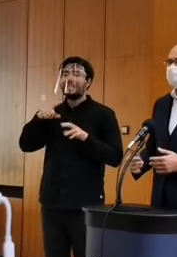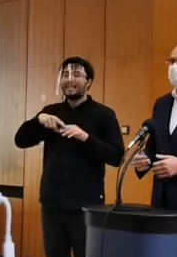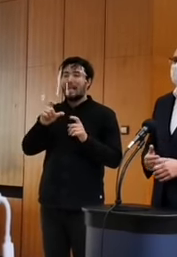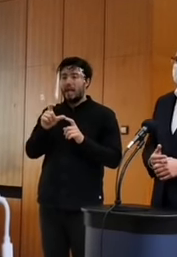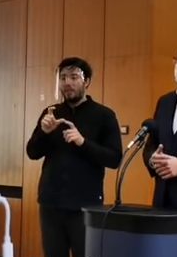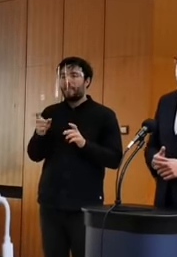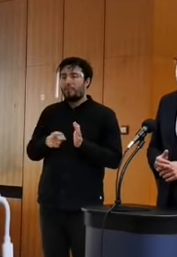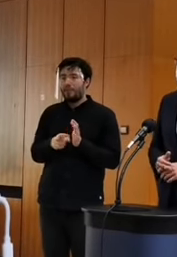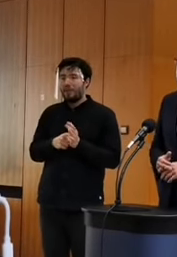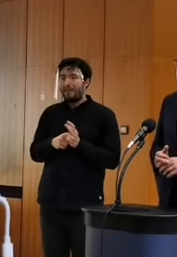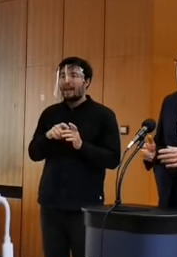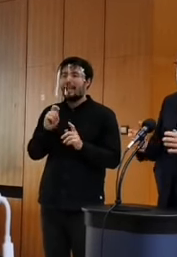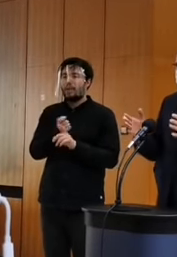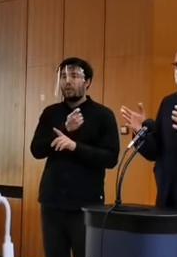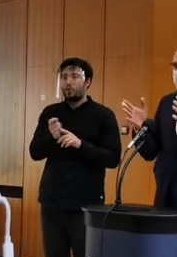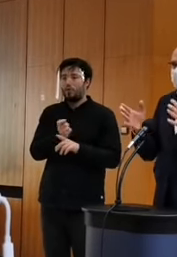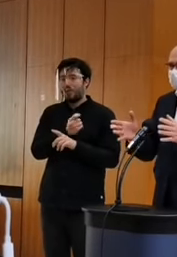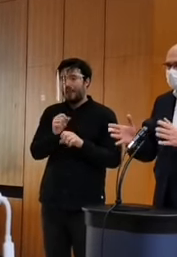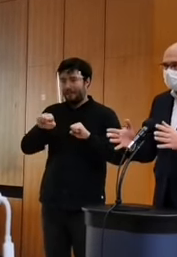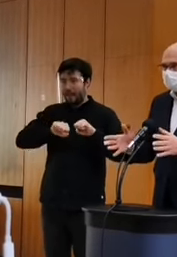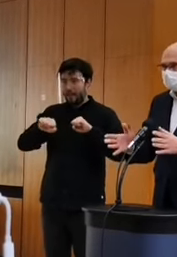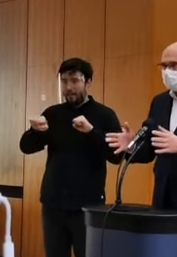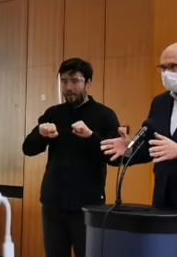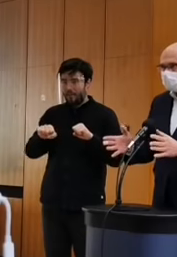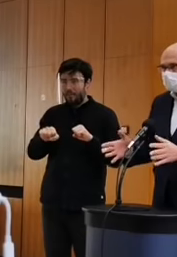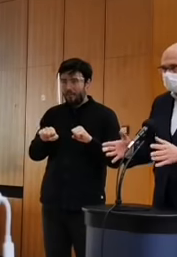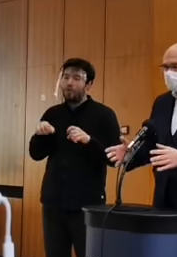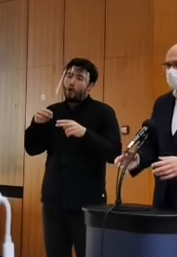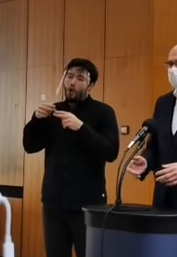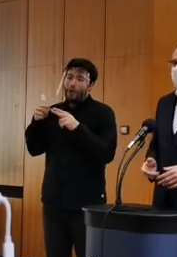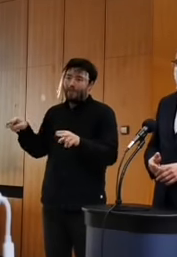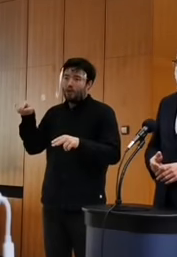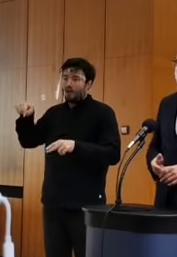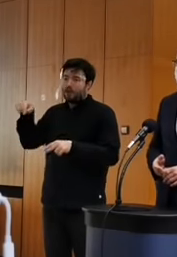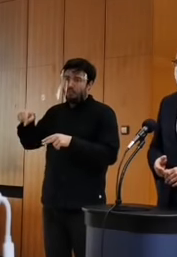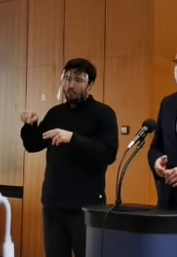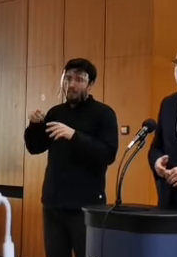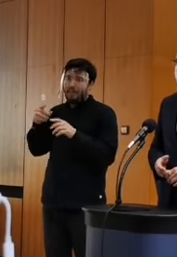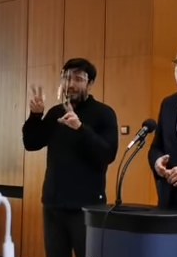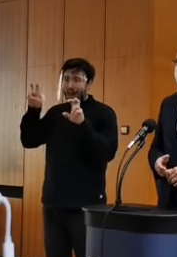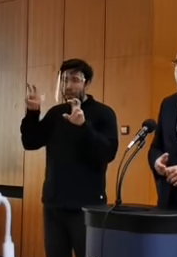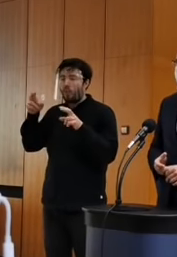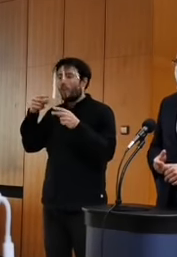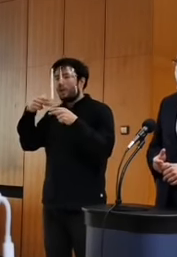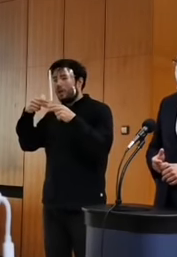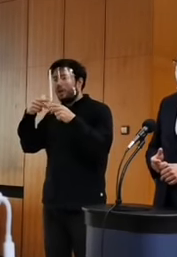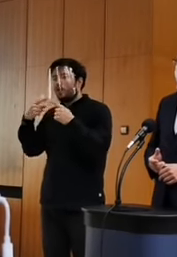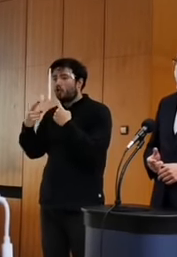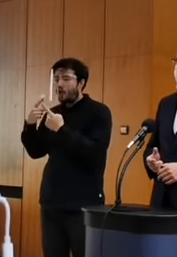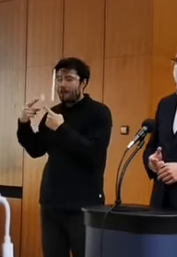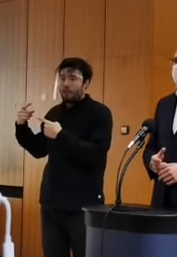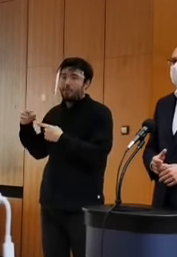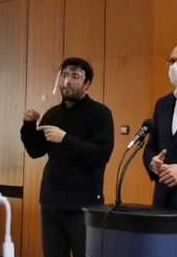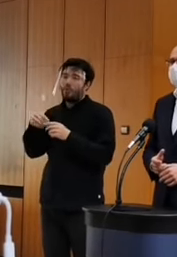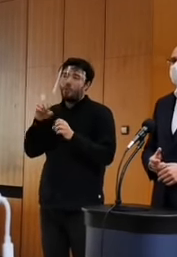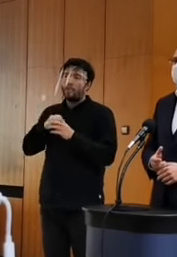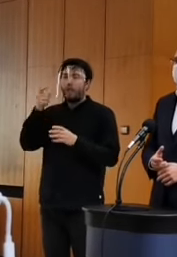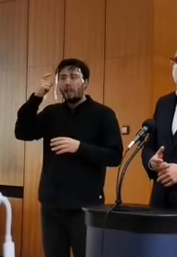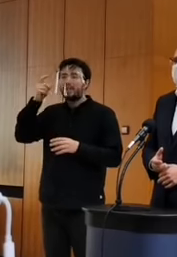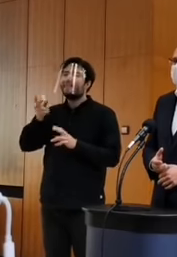SAS, aby sme teda minimálne takéto rozhovory otvorili, tak je úplne logické, že z tohto